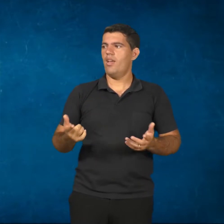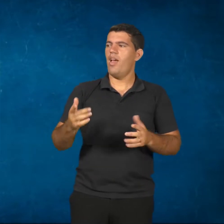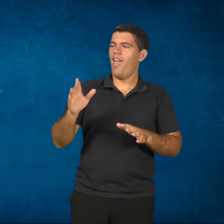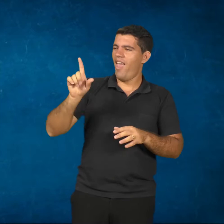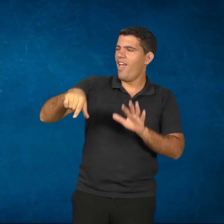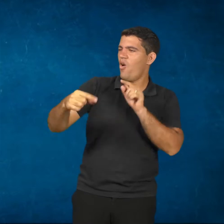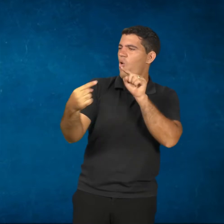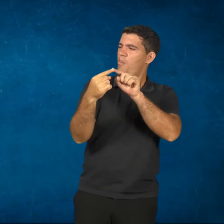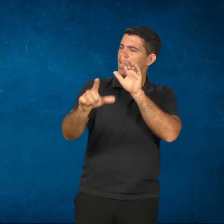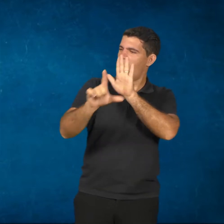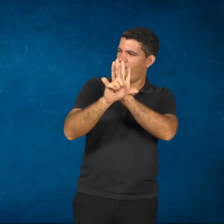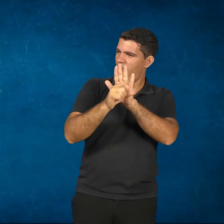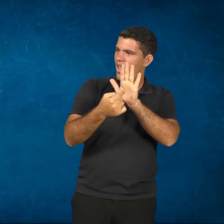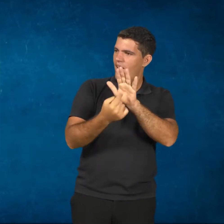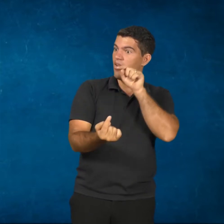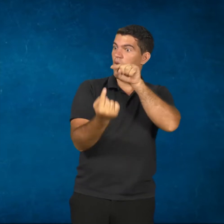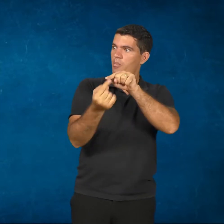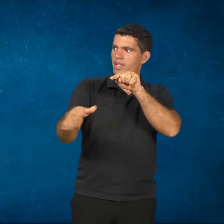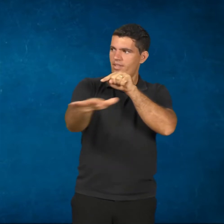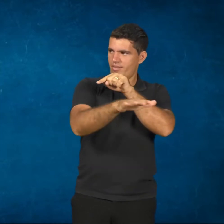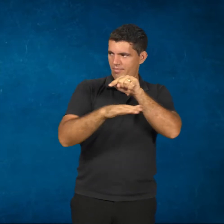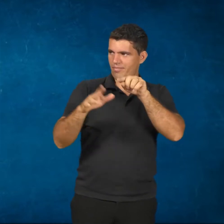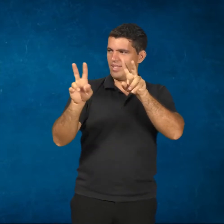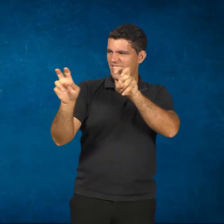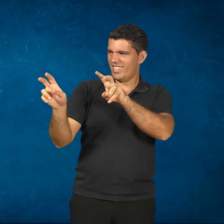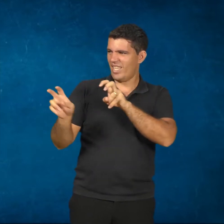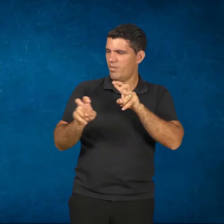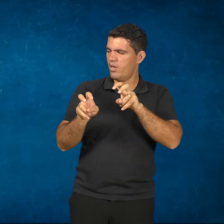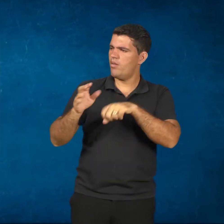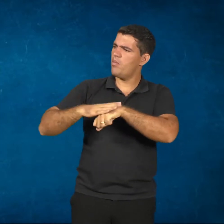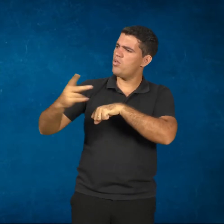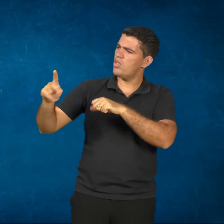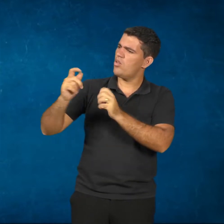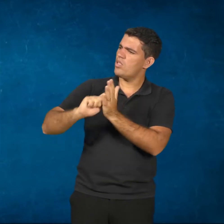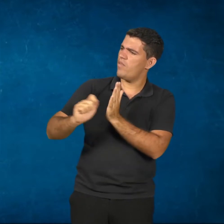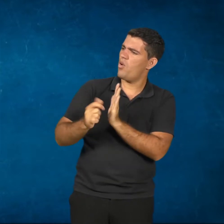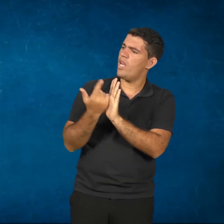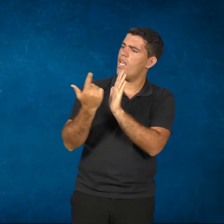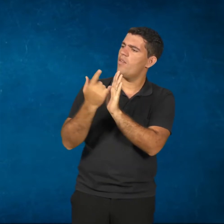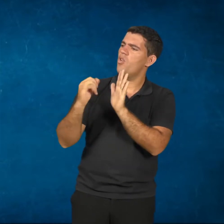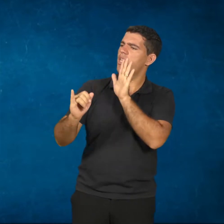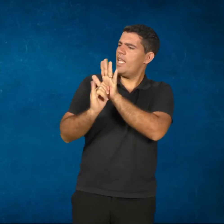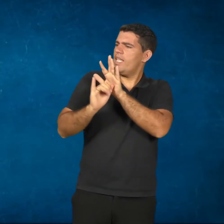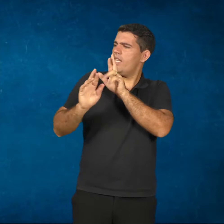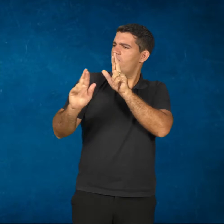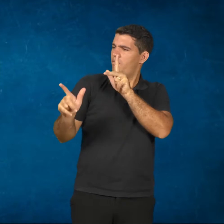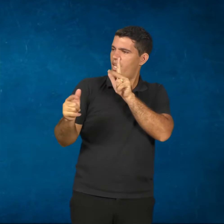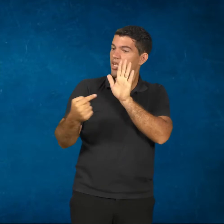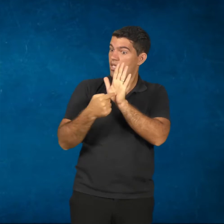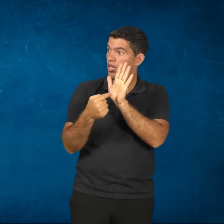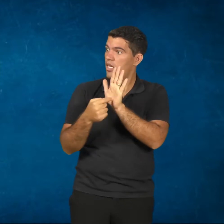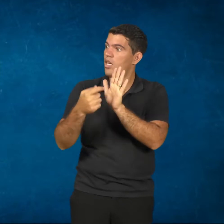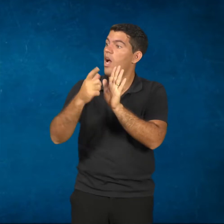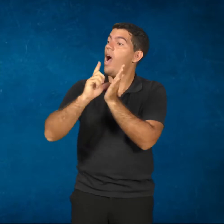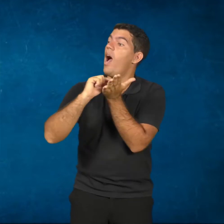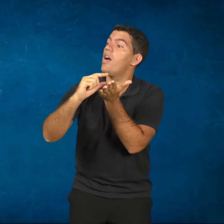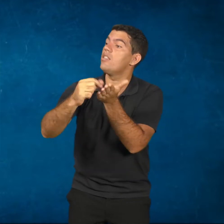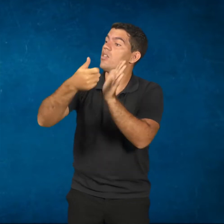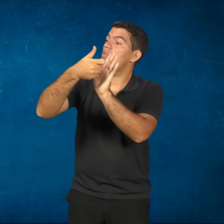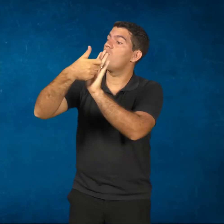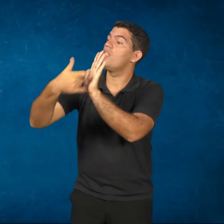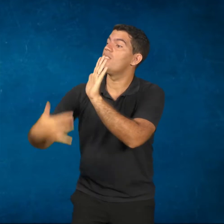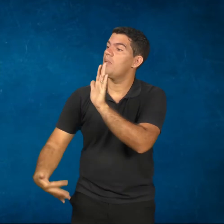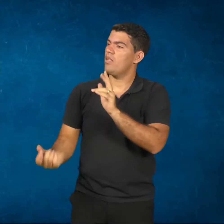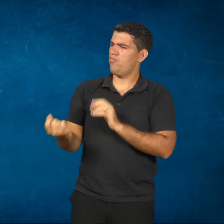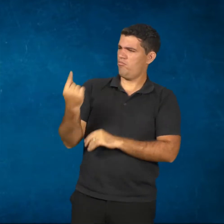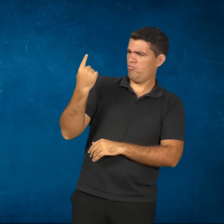de legislações específicas tratando dessas questões. O senhor escreveu no livro Identidade e Diferença um artigo no qual revela o estranhamento pela